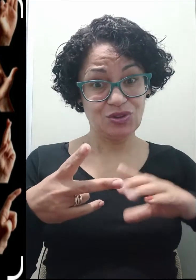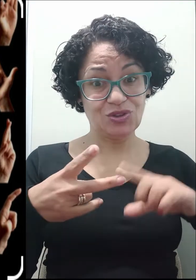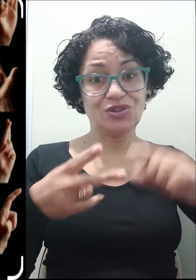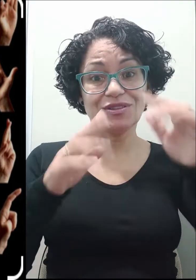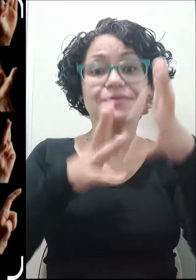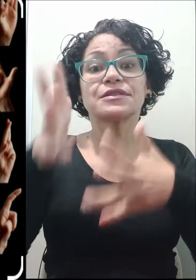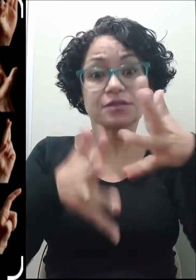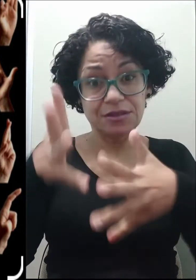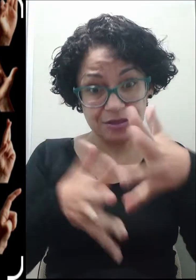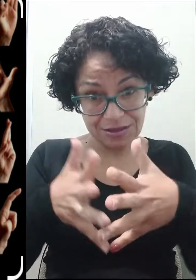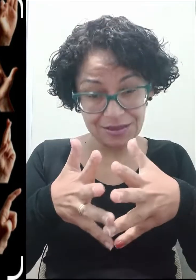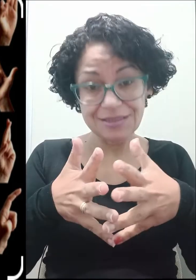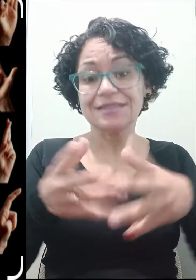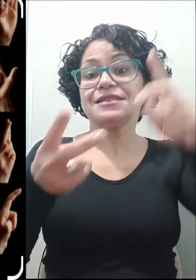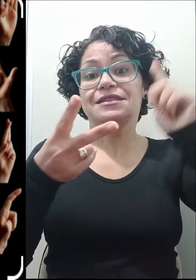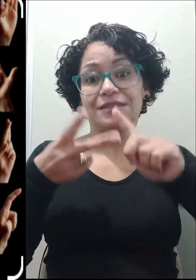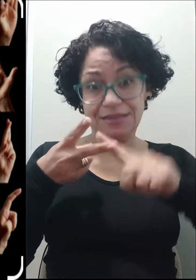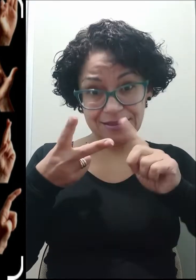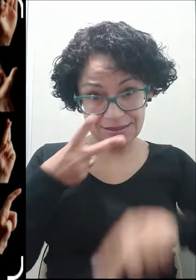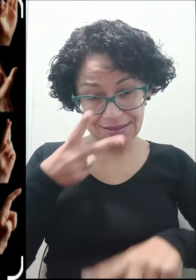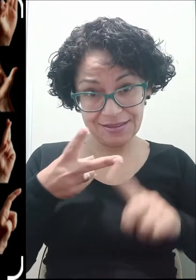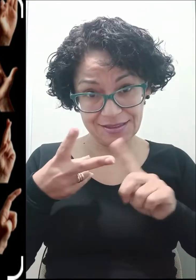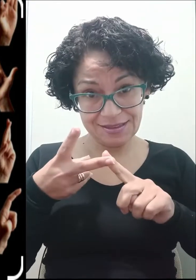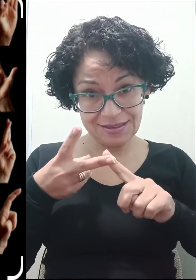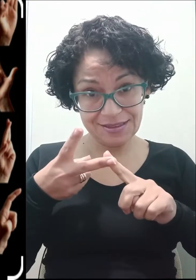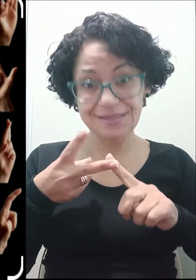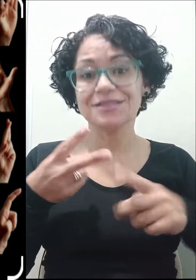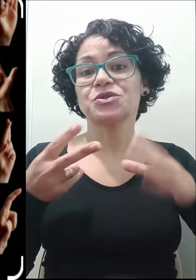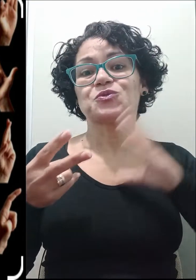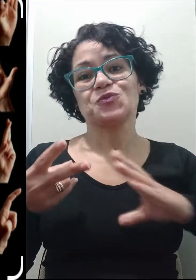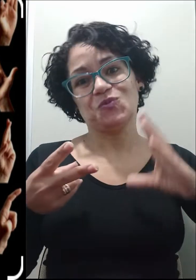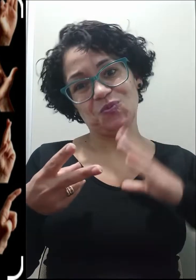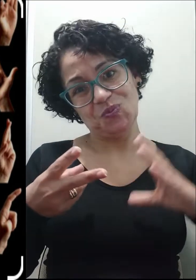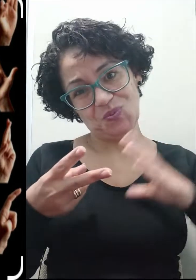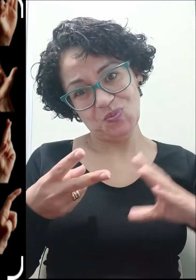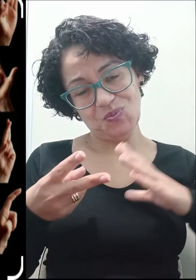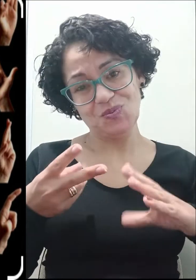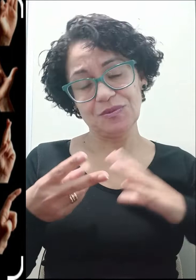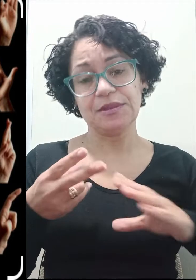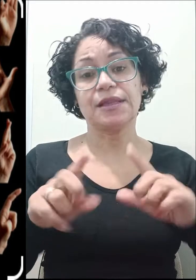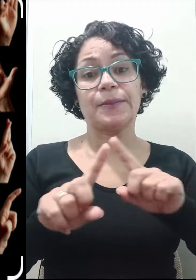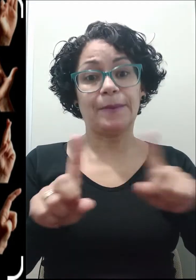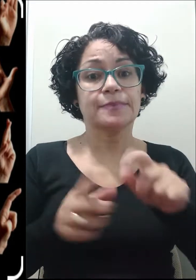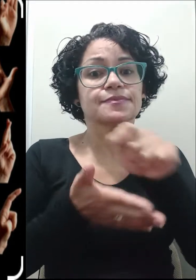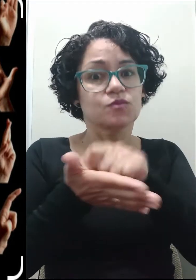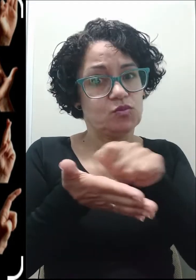primeira é a língua de sinais e a segunda, a língua portuguesa na